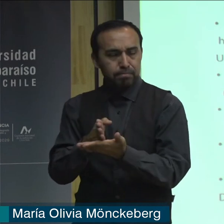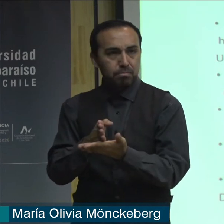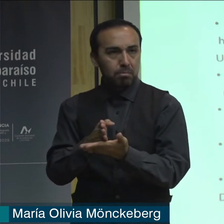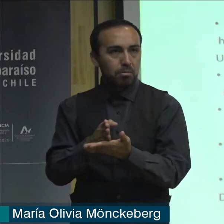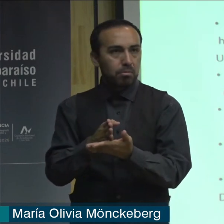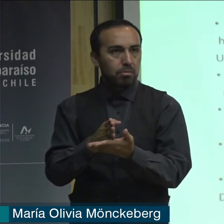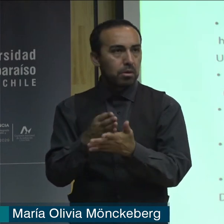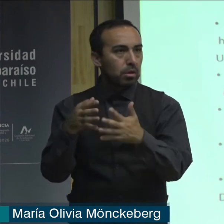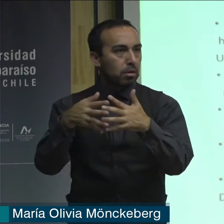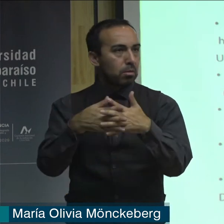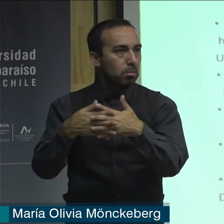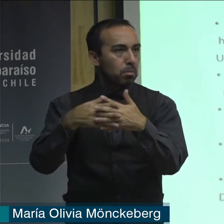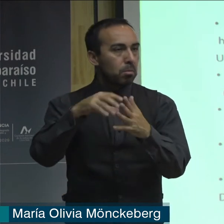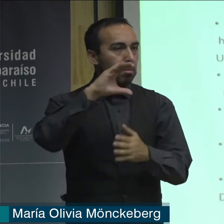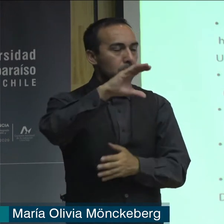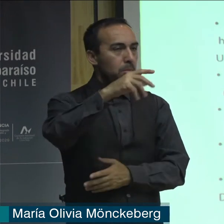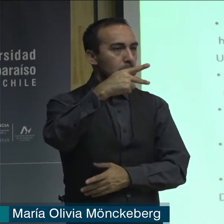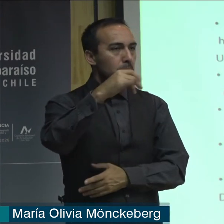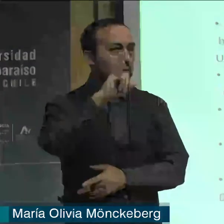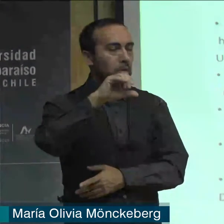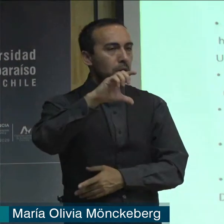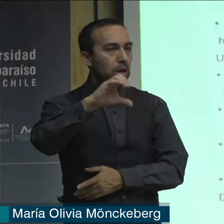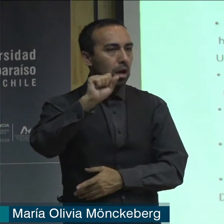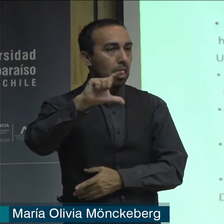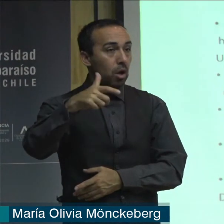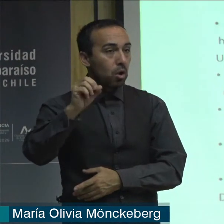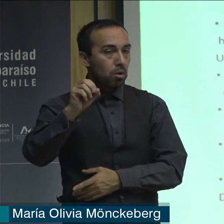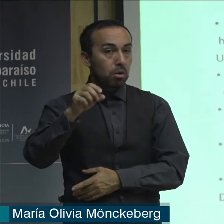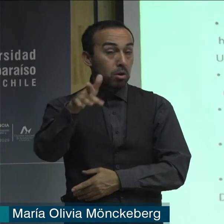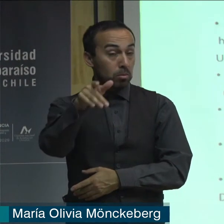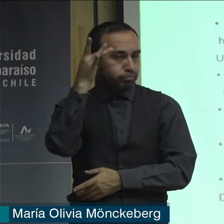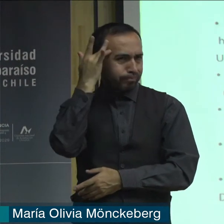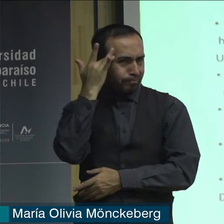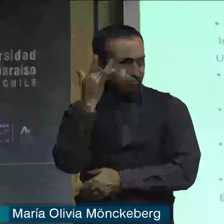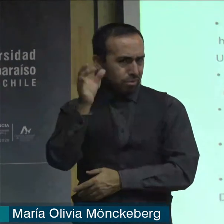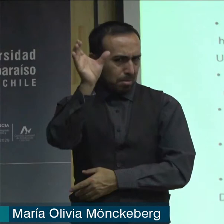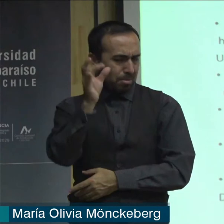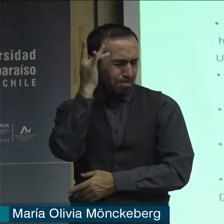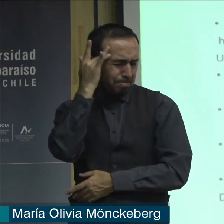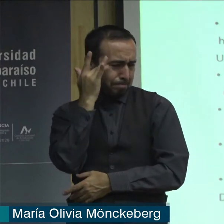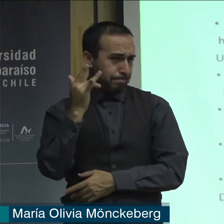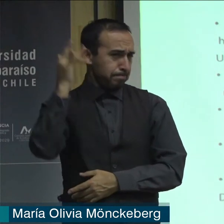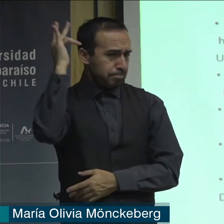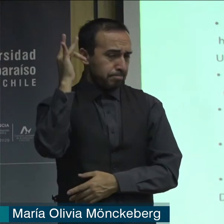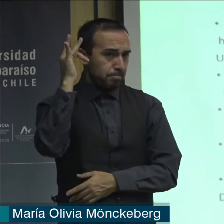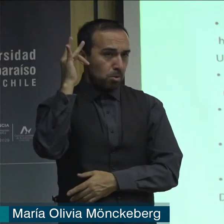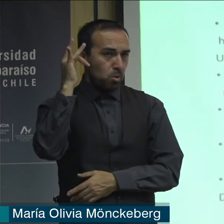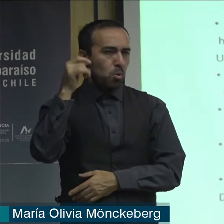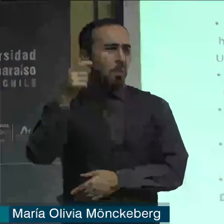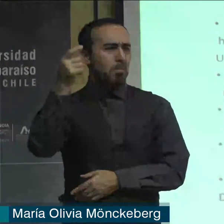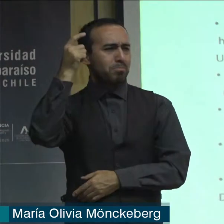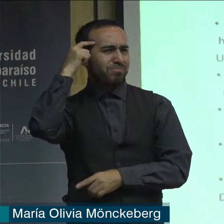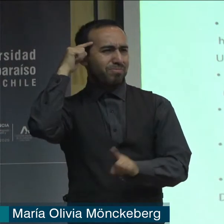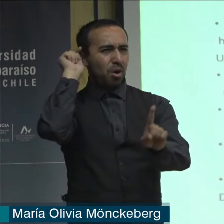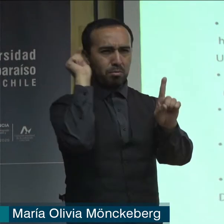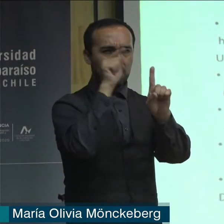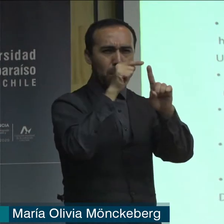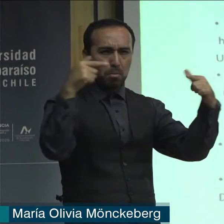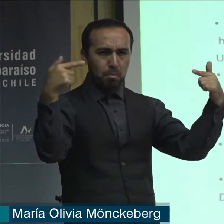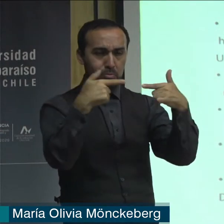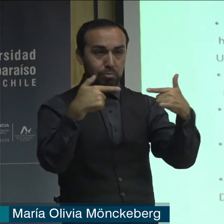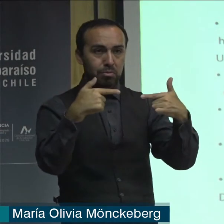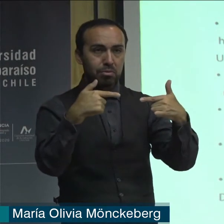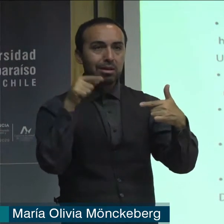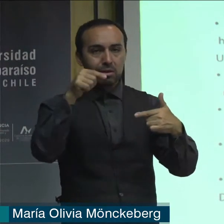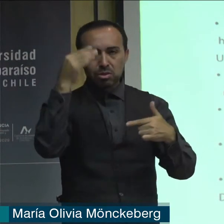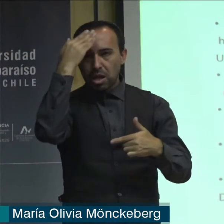muy inteligente con mucho sentido político entonces estaba preocupado de formar a